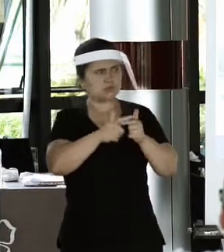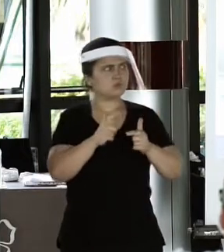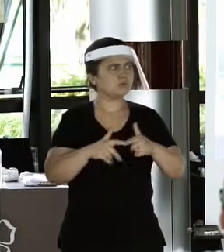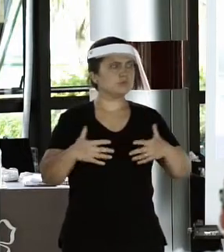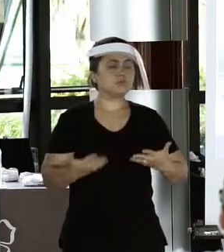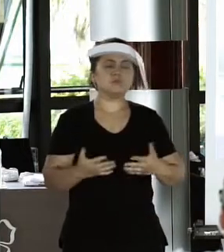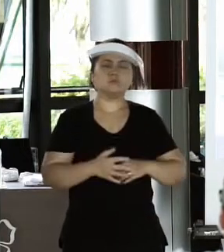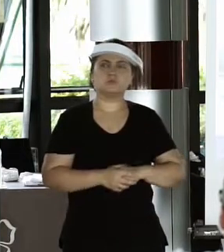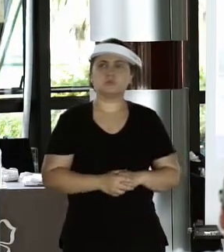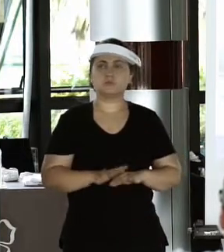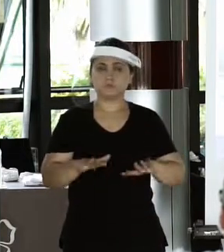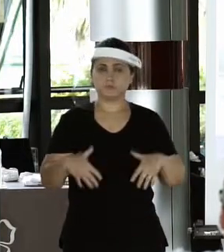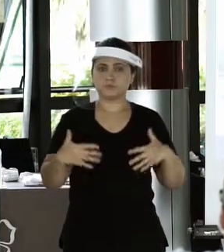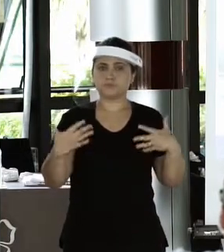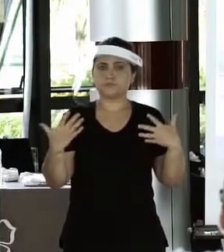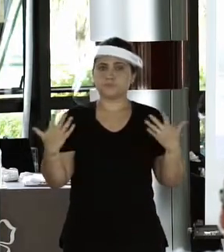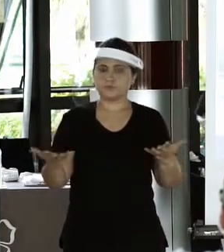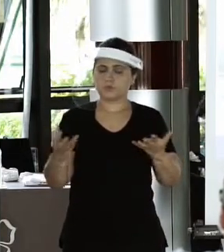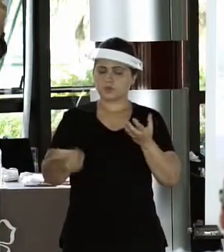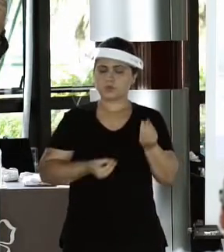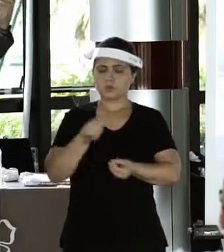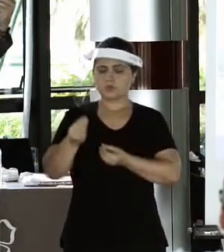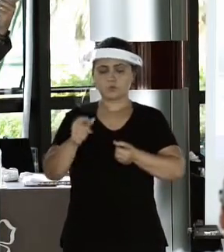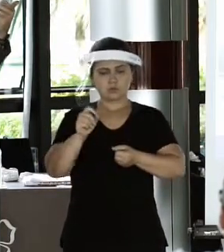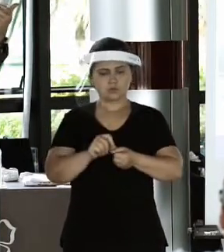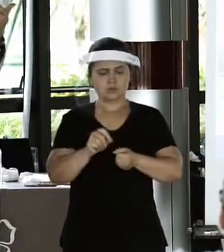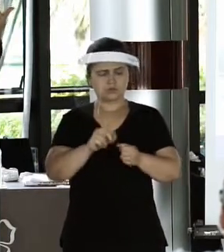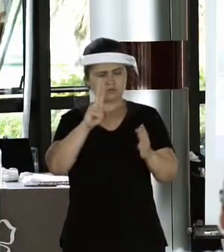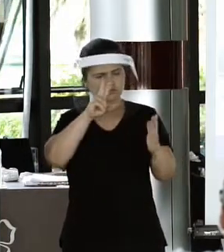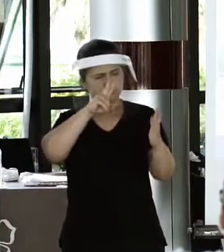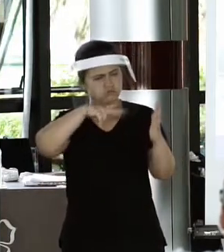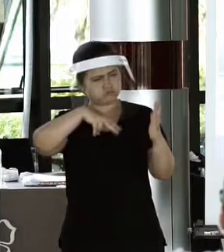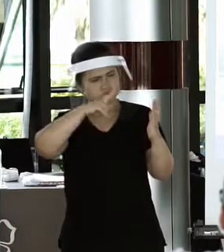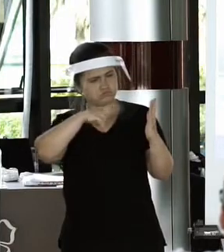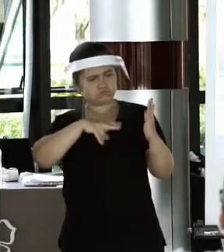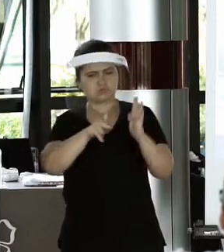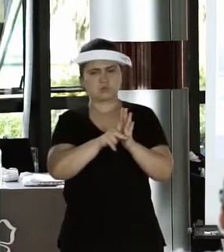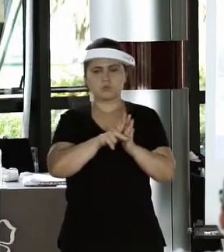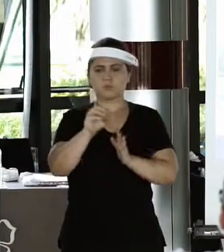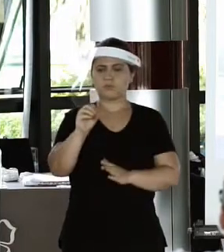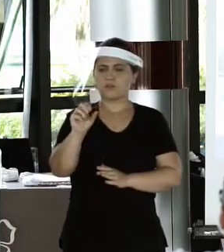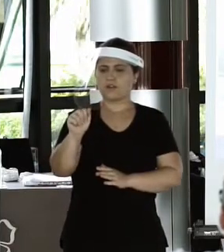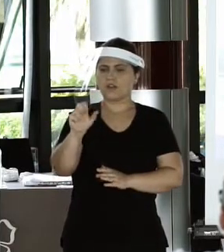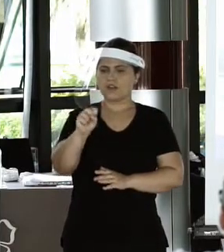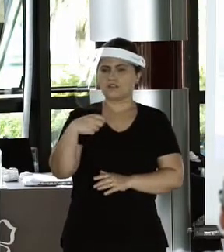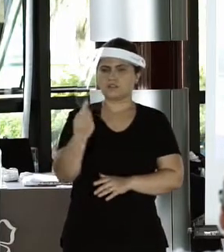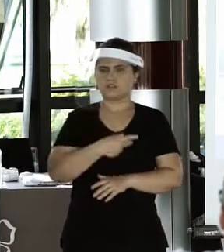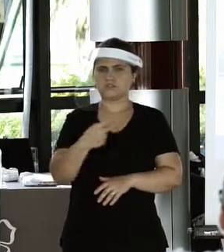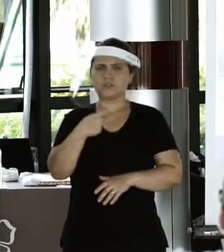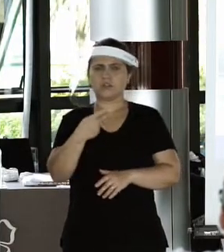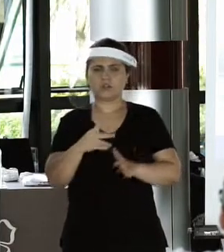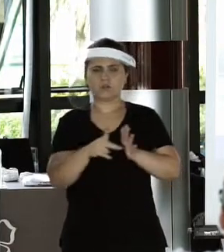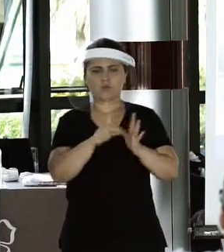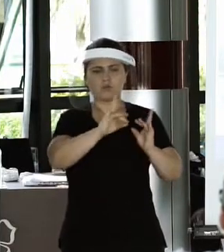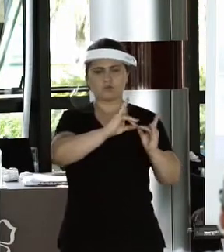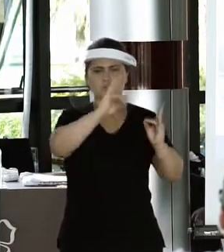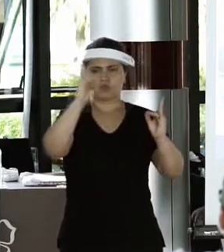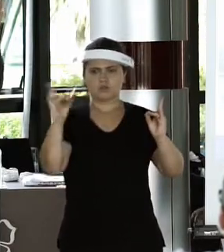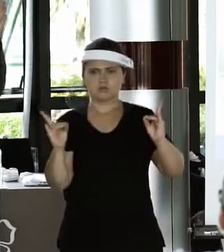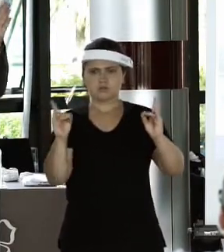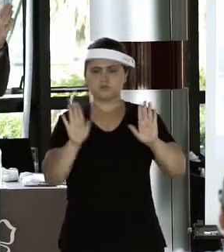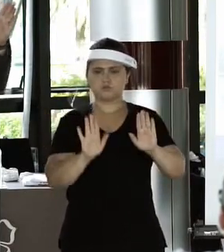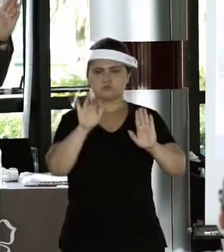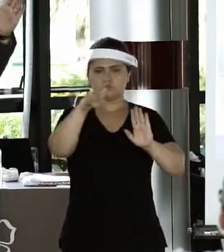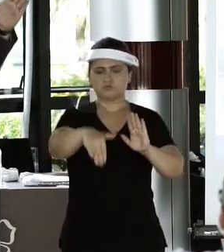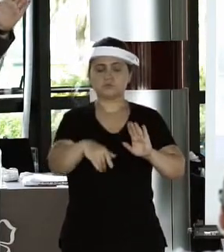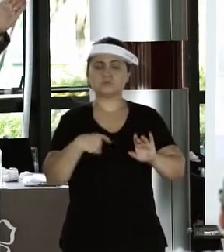termografia. Então, quando eu faço inspeção em OAS, que a gente chama, né, que seriam viadutos, pontes,